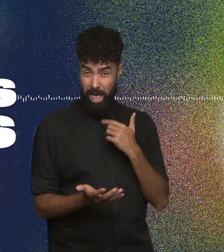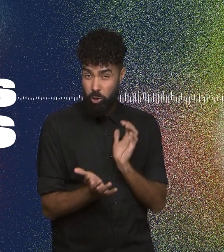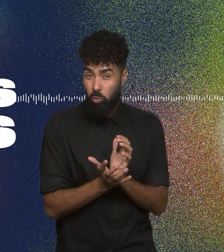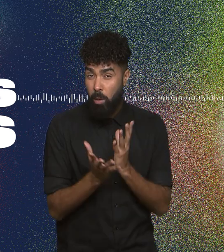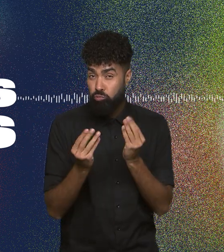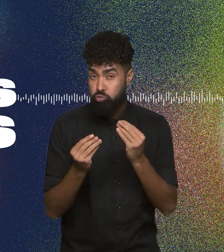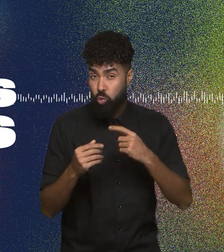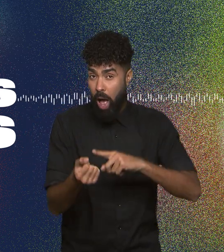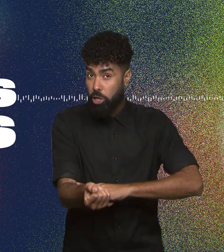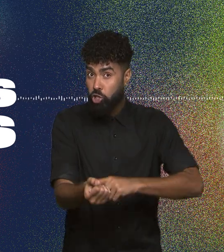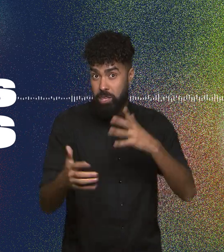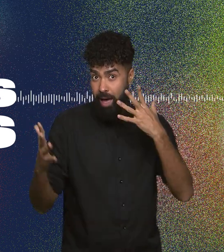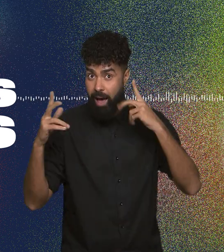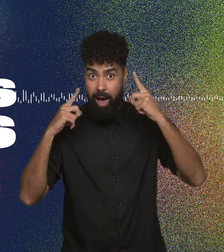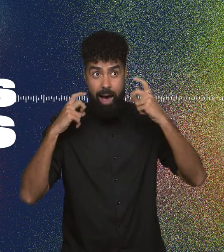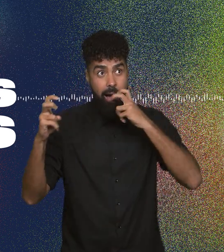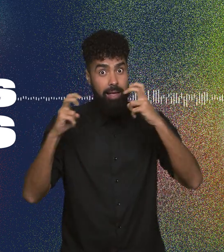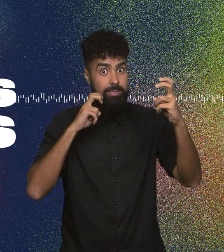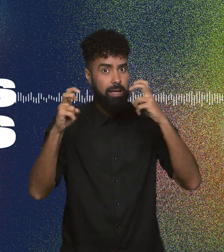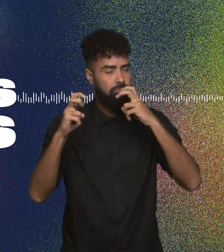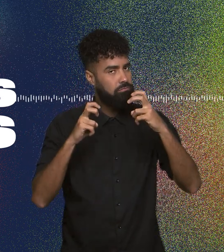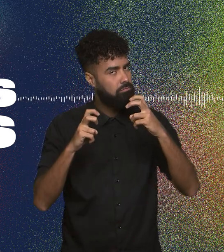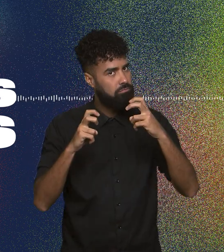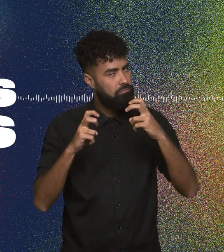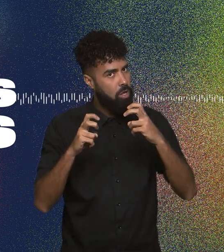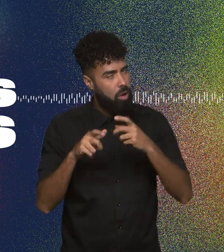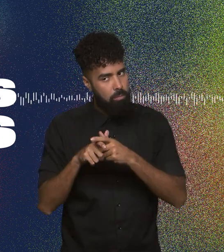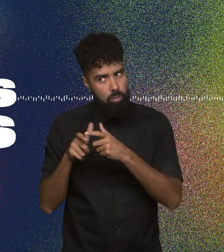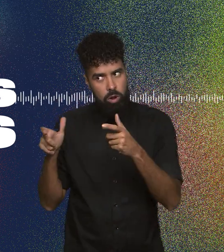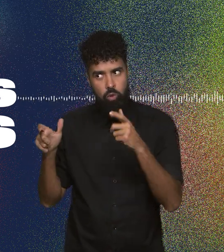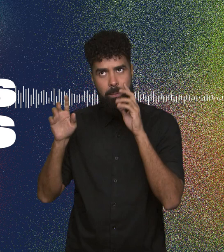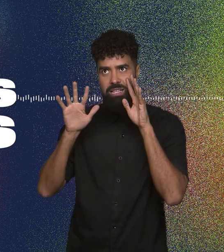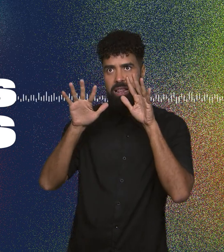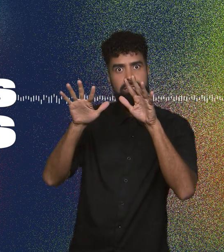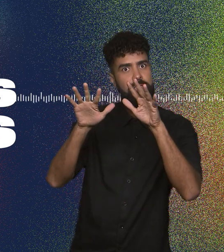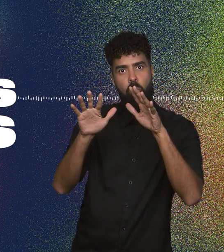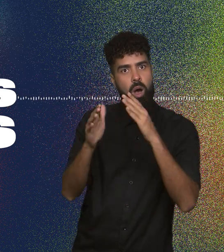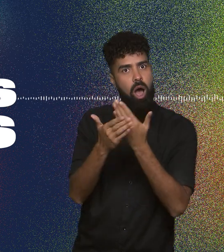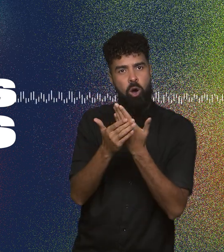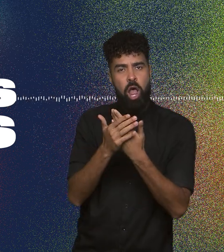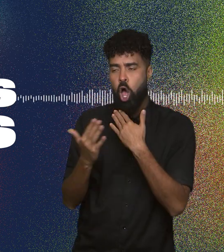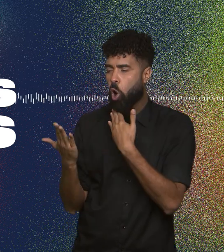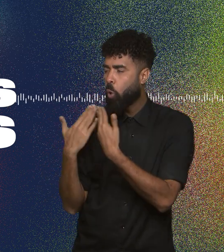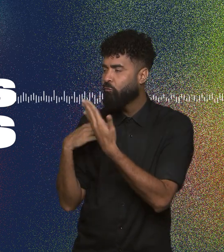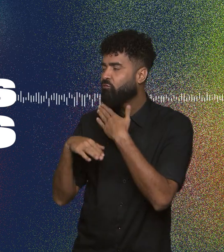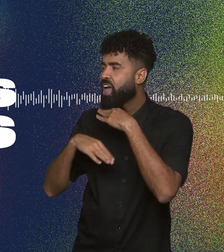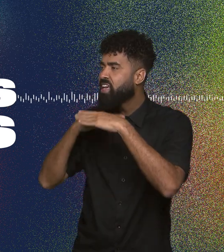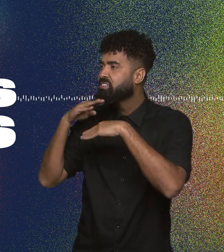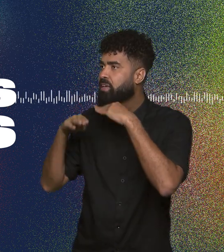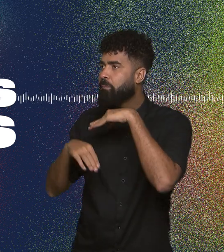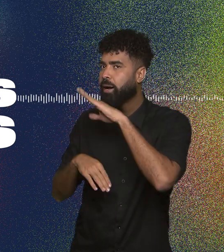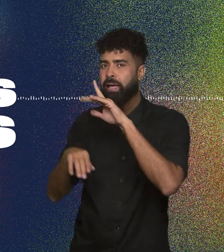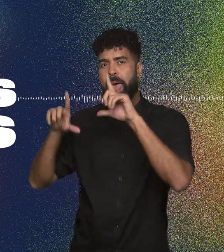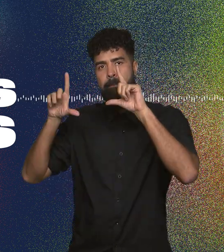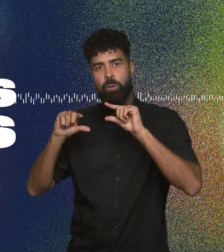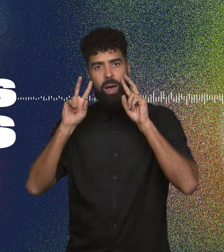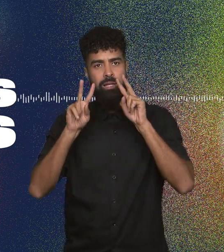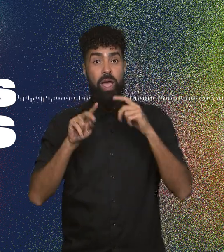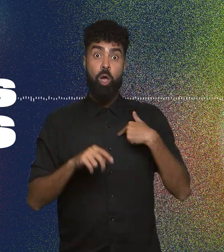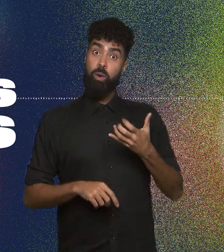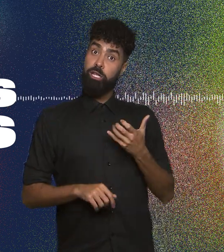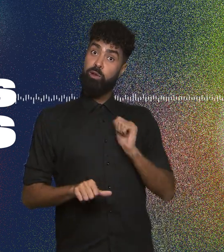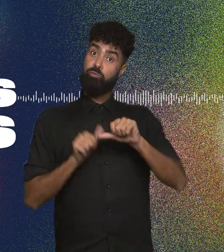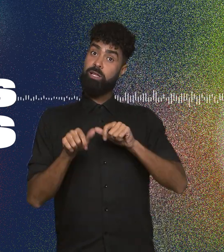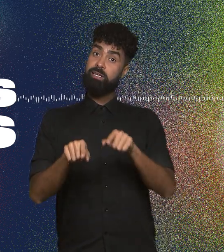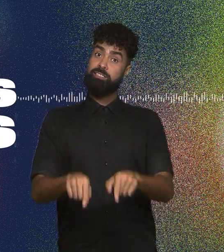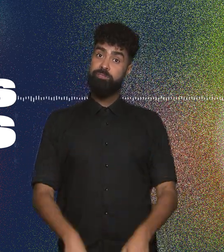e quase ninguém presta muita atenção na aula. Todo mundo conversa mais e presta menos atenção. Aí eu queria mudar